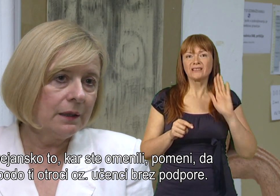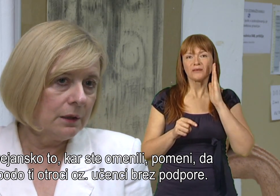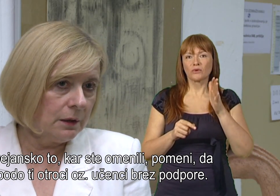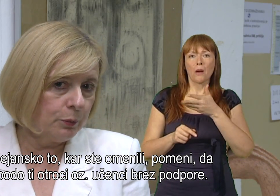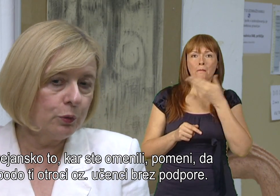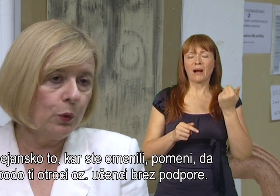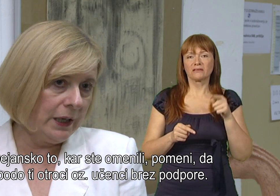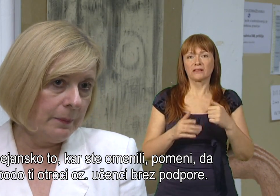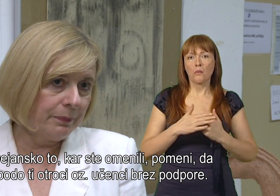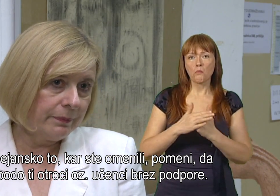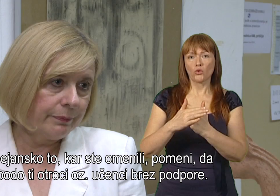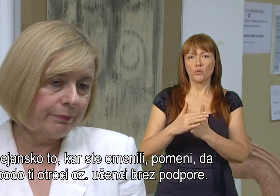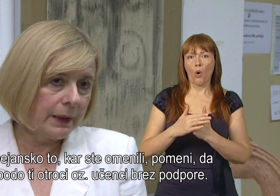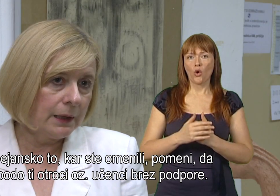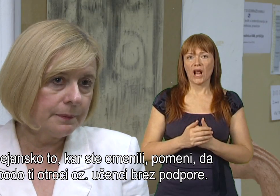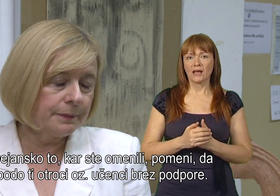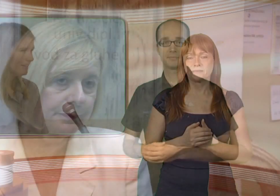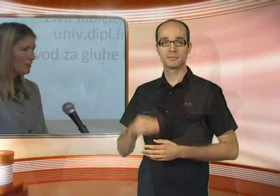te podpore.